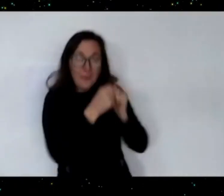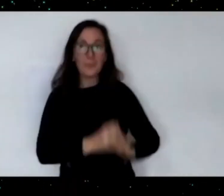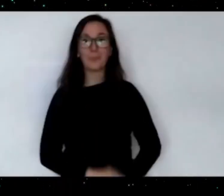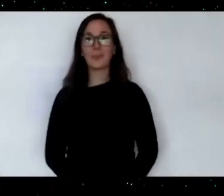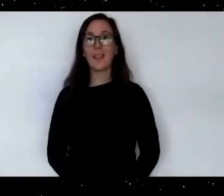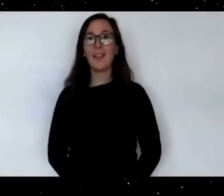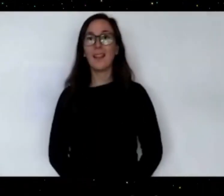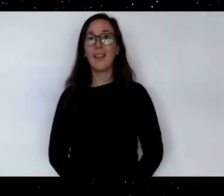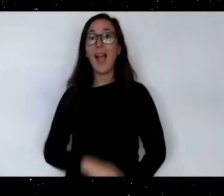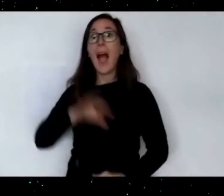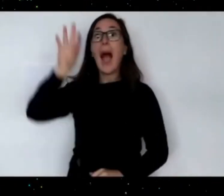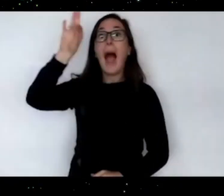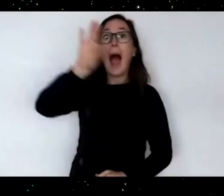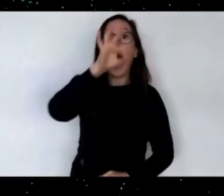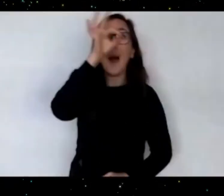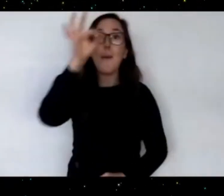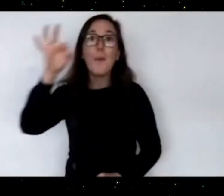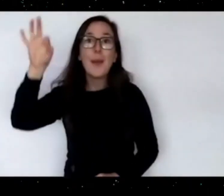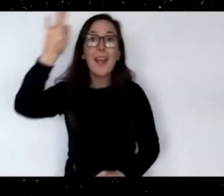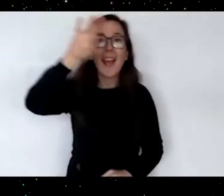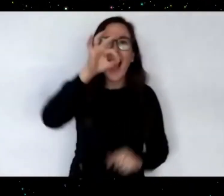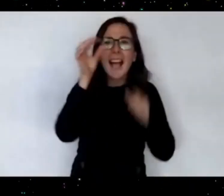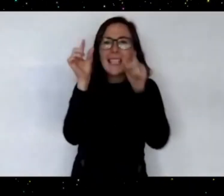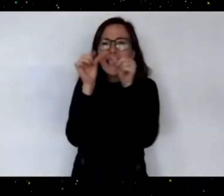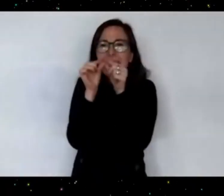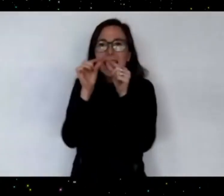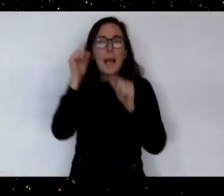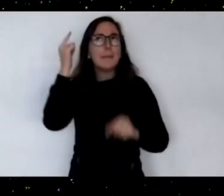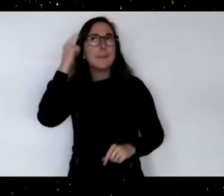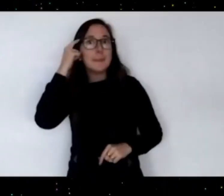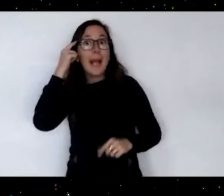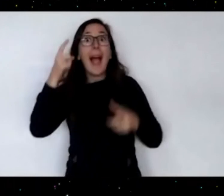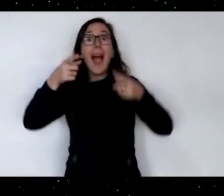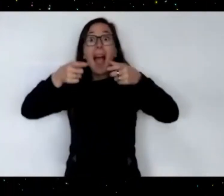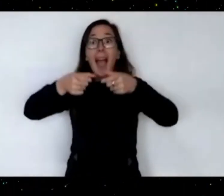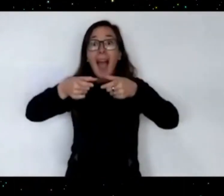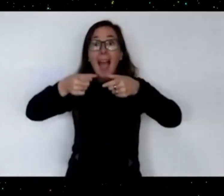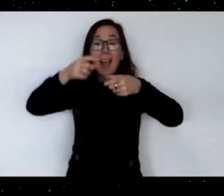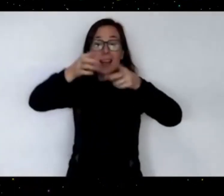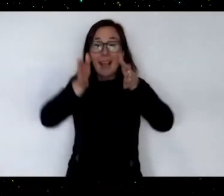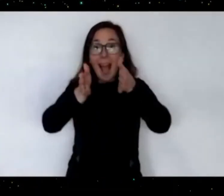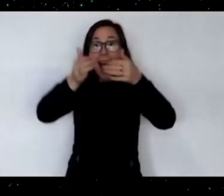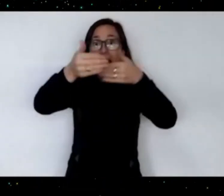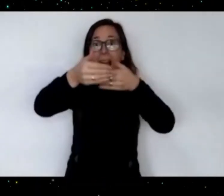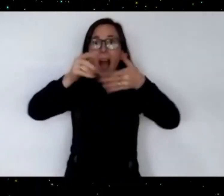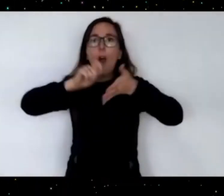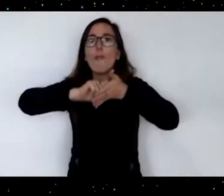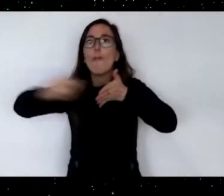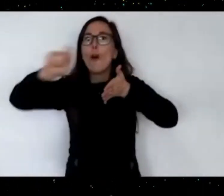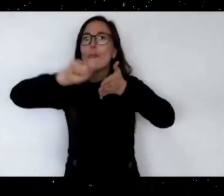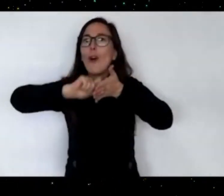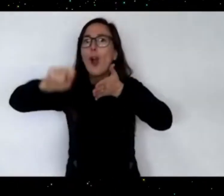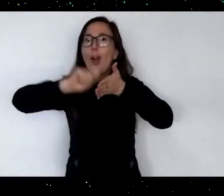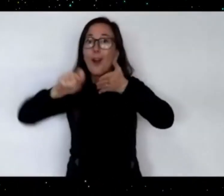La abeja elige esconderse en una cajita de fósforos.